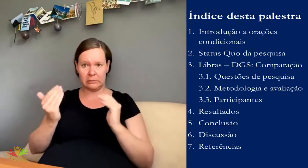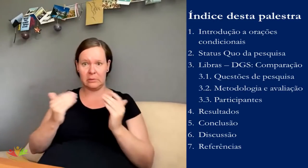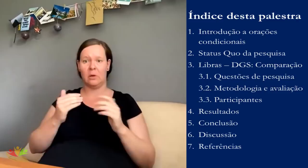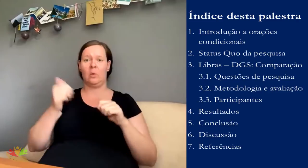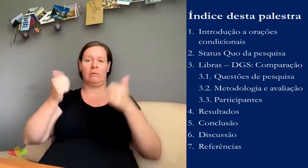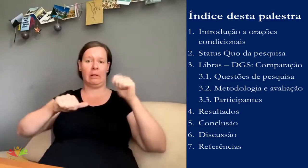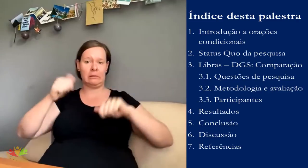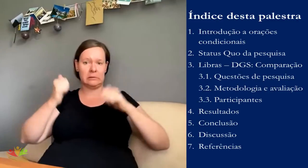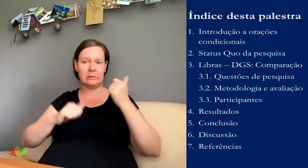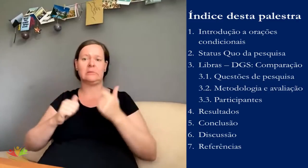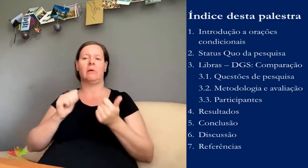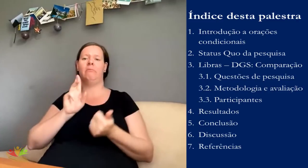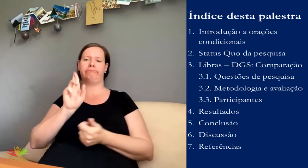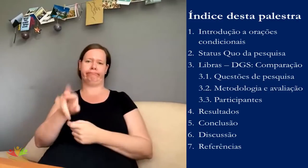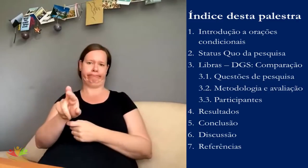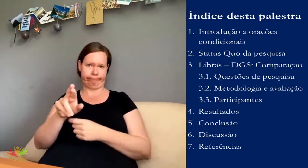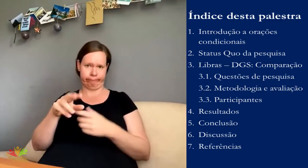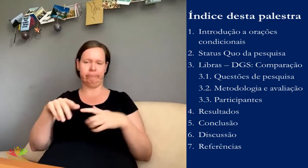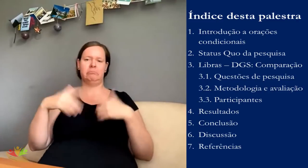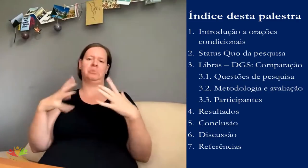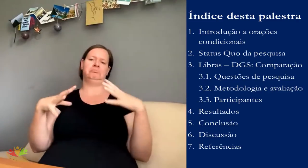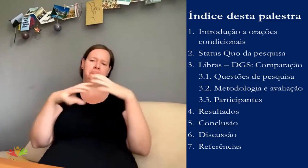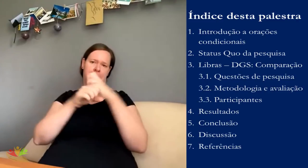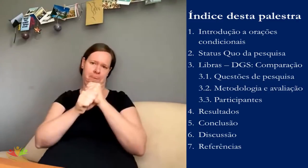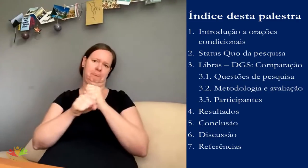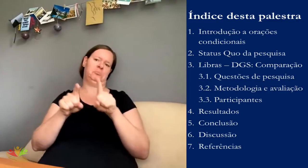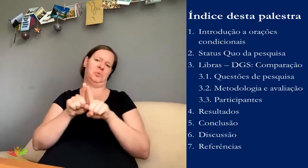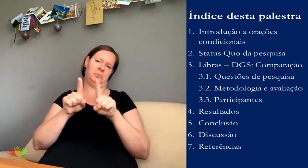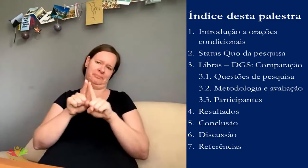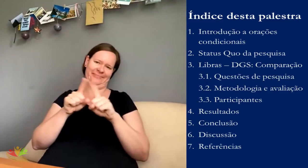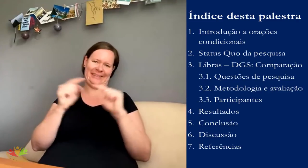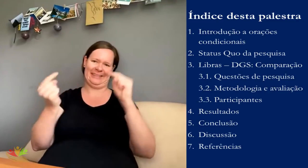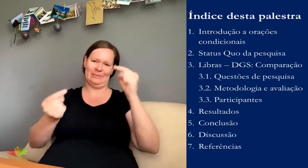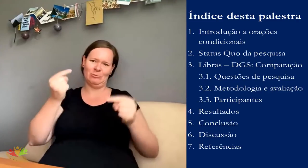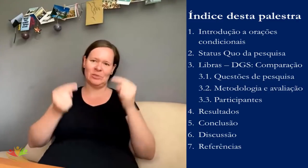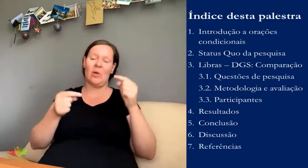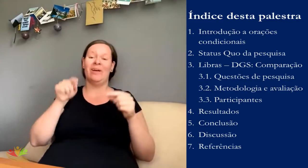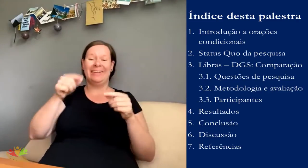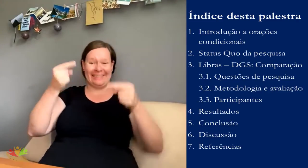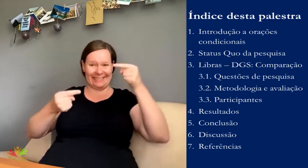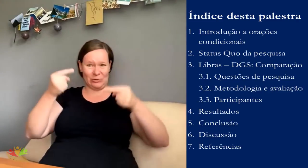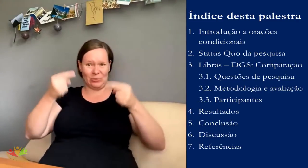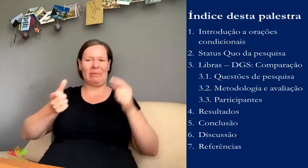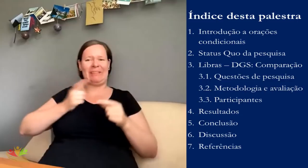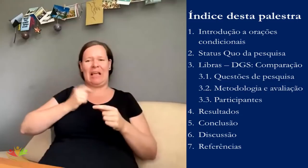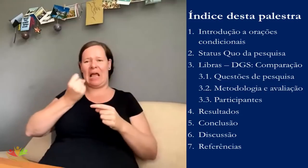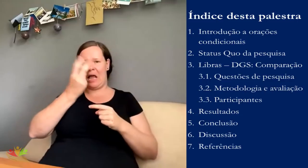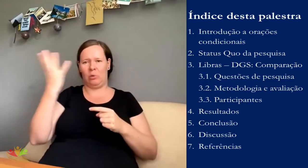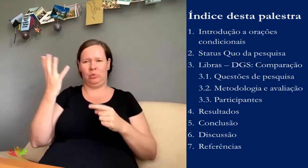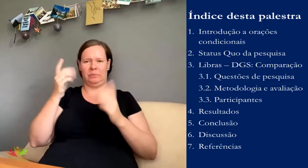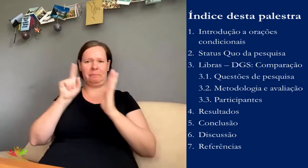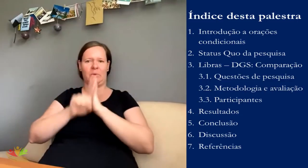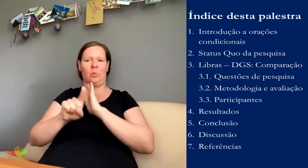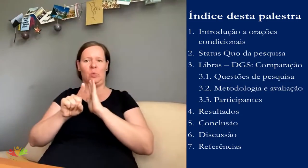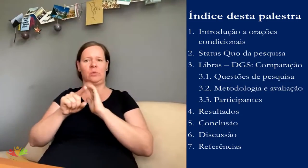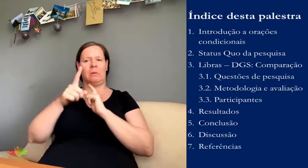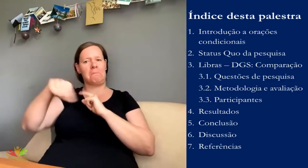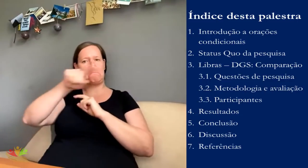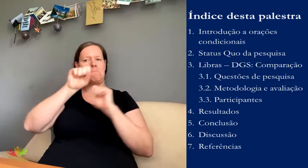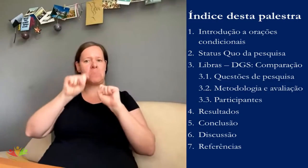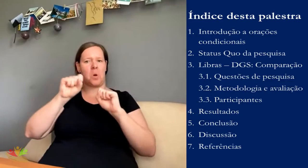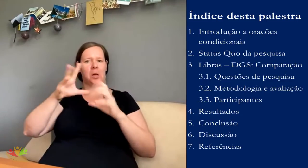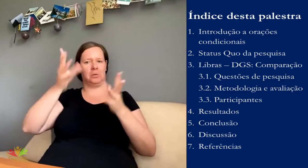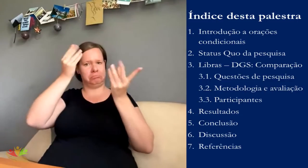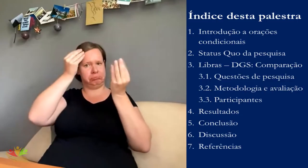comparar, ver a questão metodológica, como foi feito, como nós fizemos a análise dos dados e aqui respostas